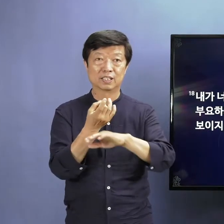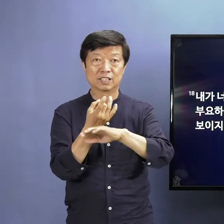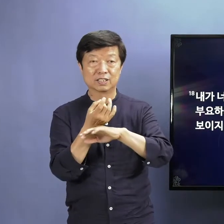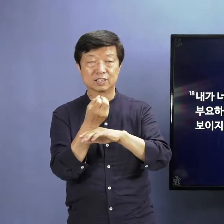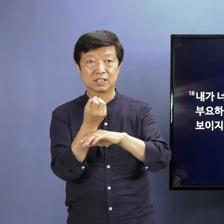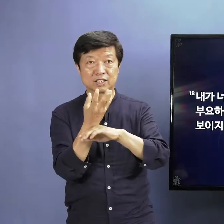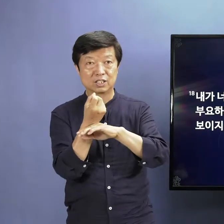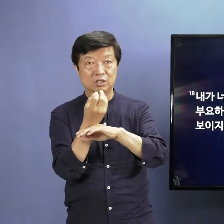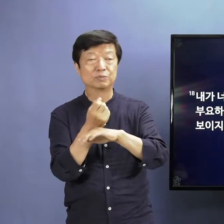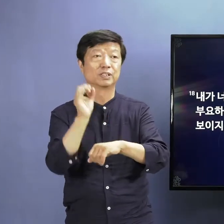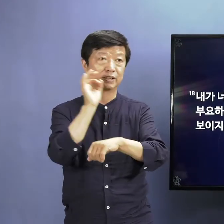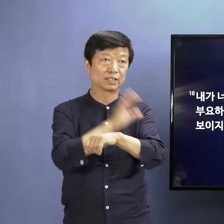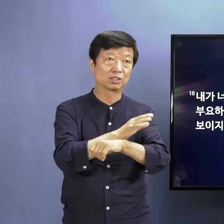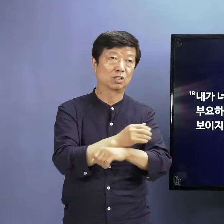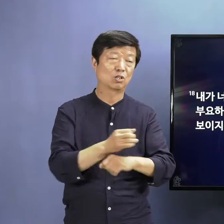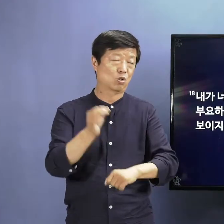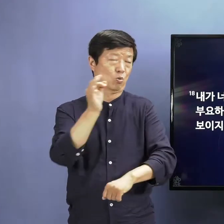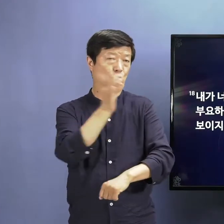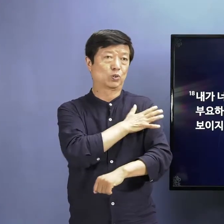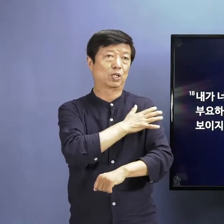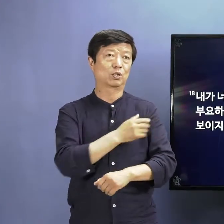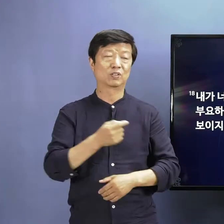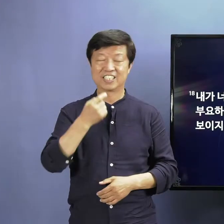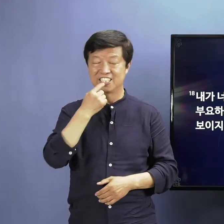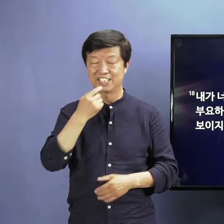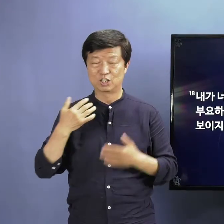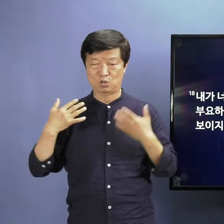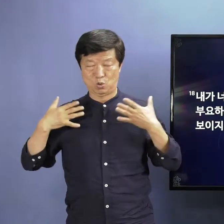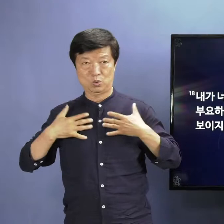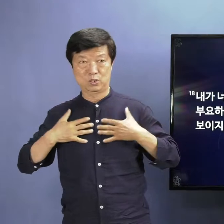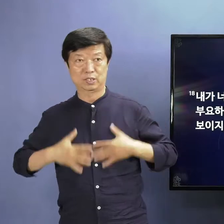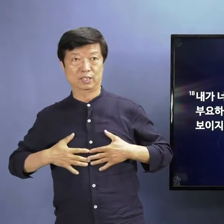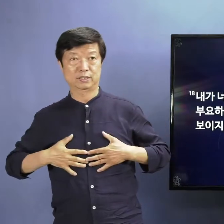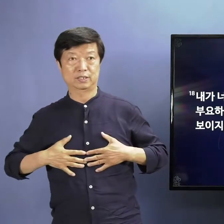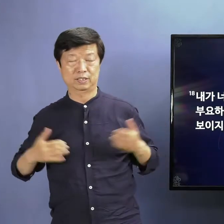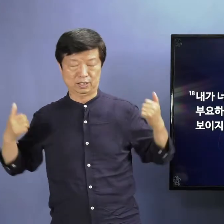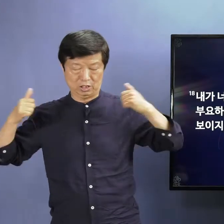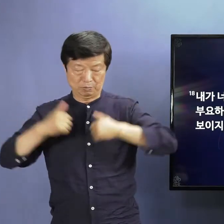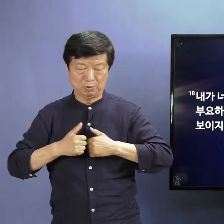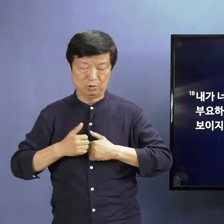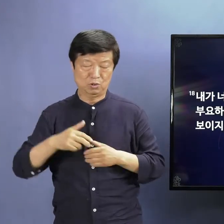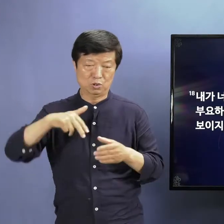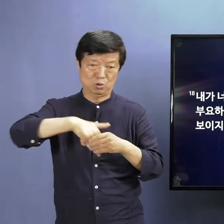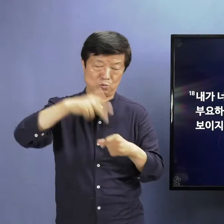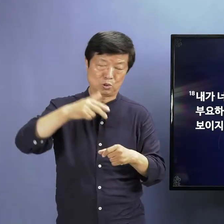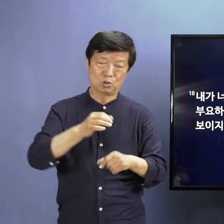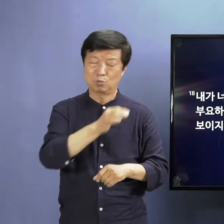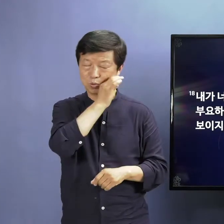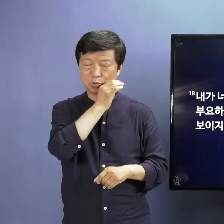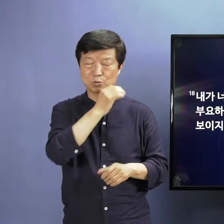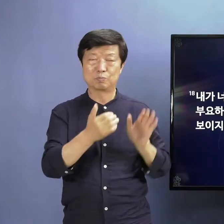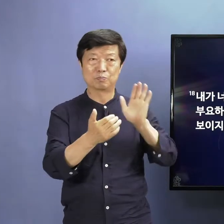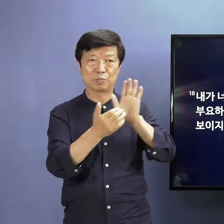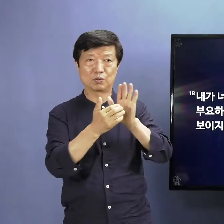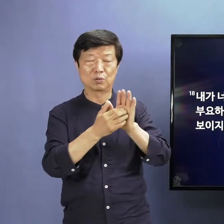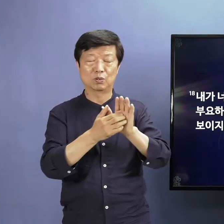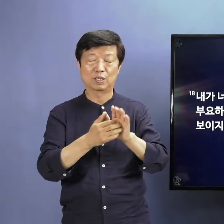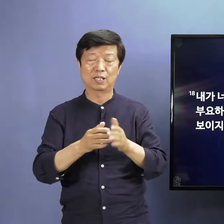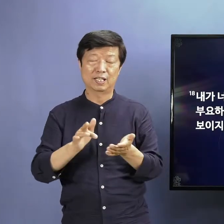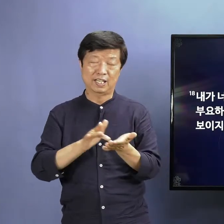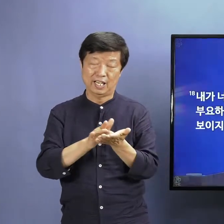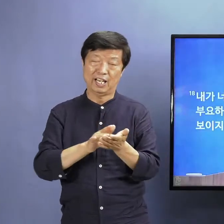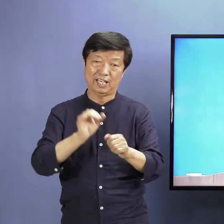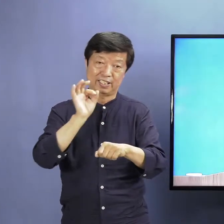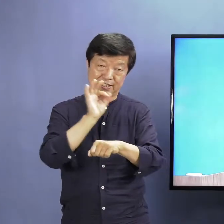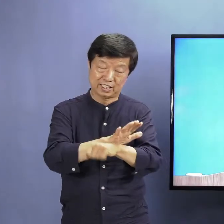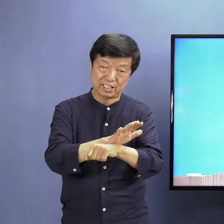하고 흰옷을 사서 입어 벌거벗은 수치를 보이지 않게 하고 안약을 사서 눈에 발라 보게 하라. 여기서